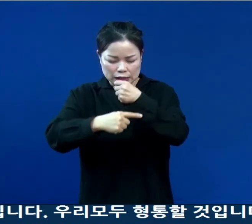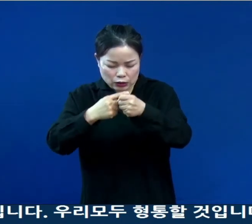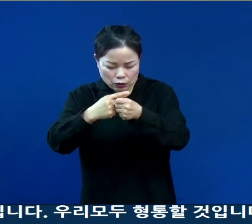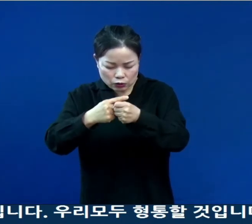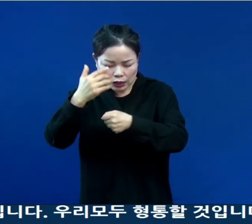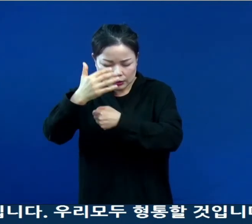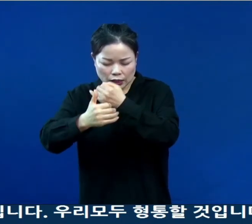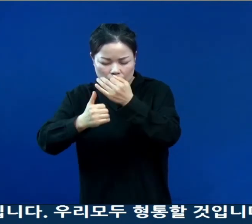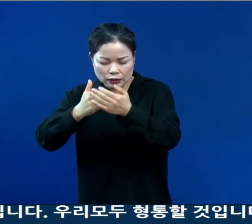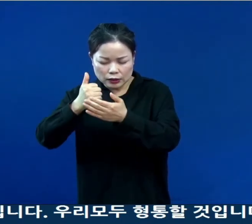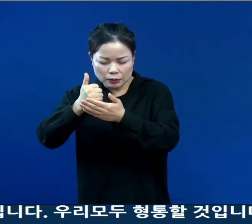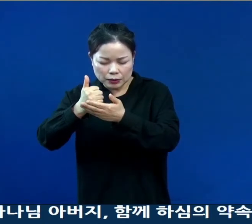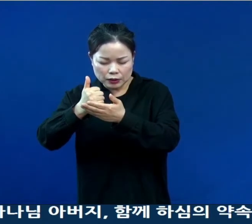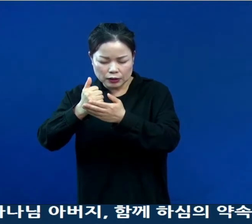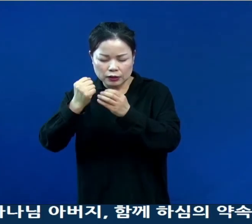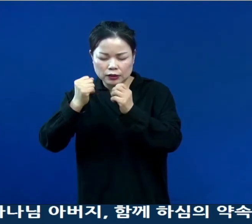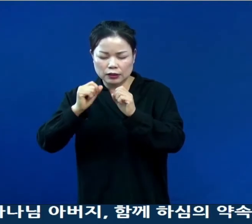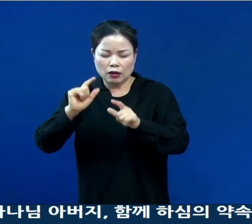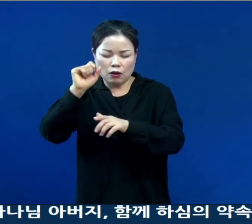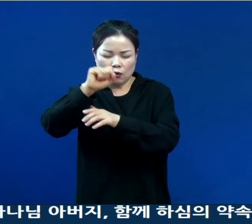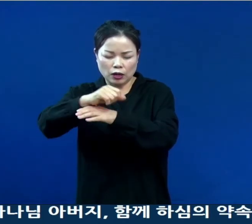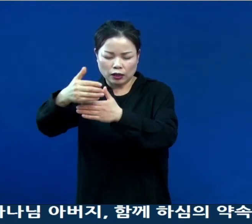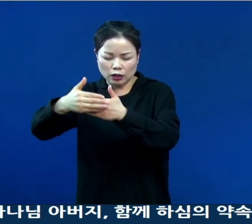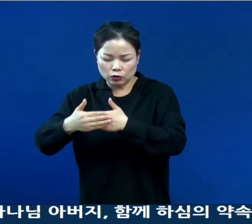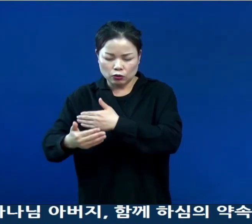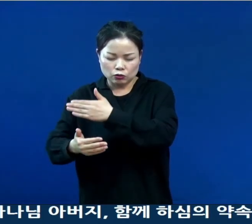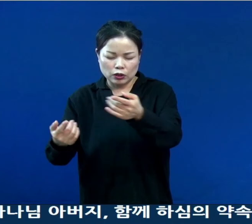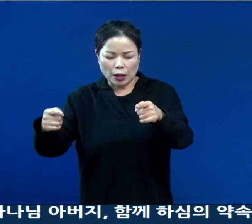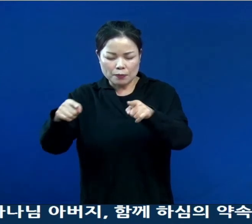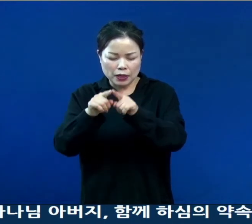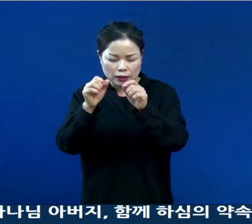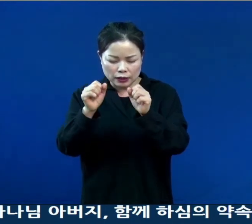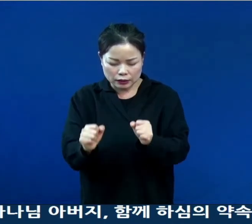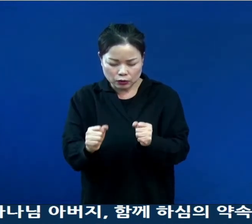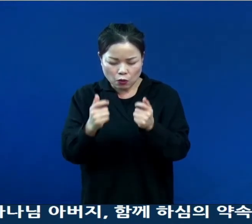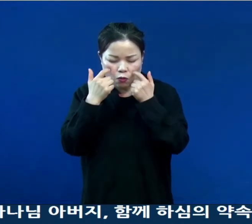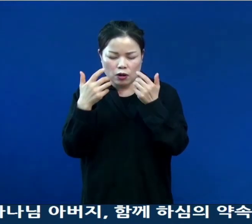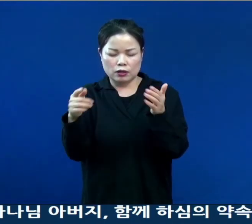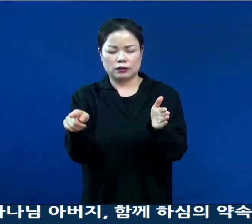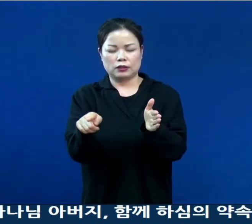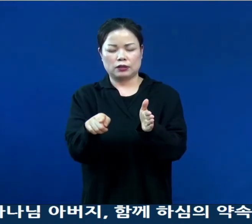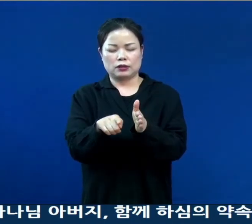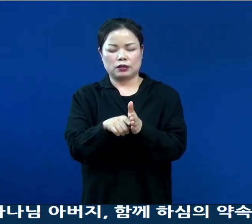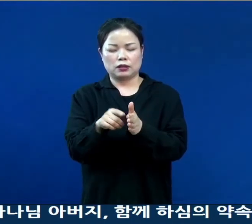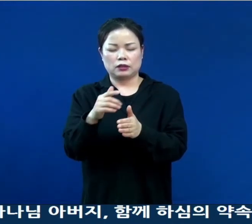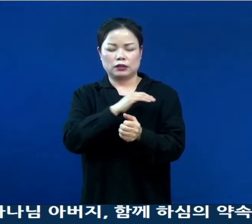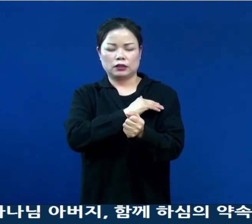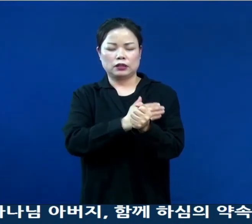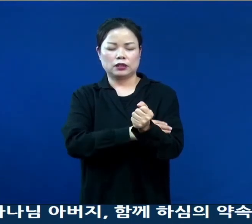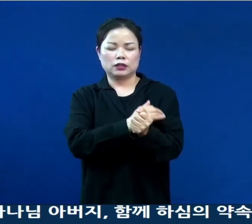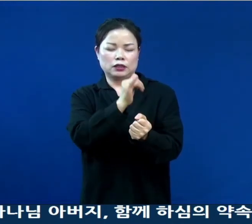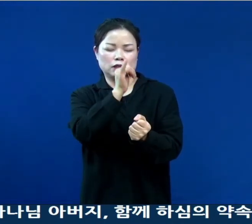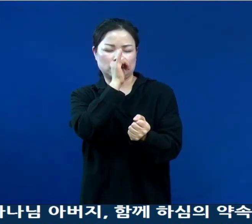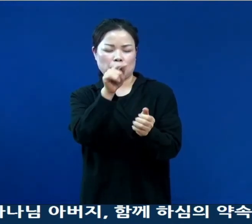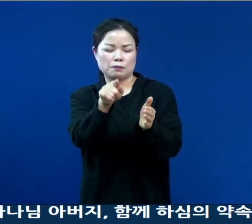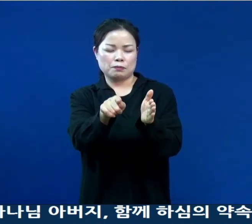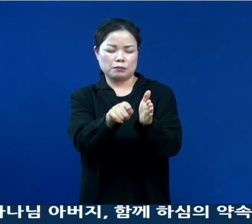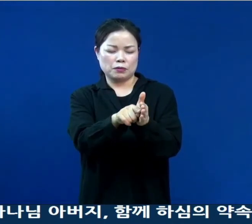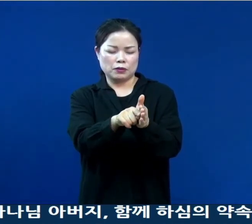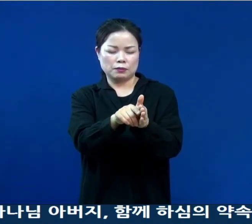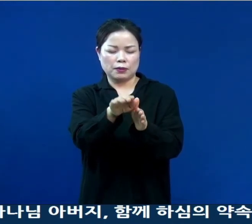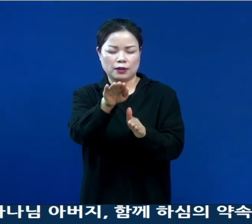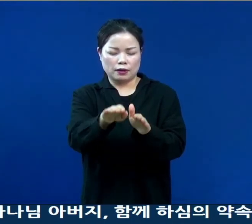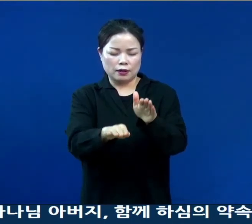하나님의 흔적을 허락해 주시고 하나님이 우리와 함께 하신다는 이 사실의 확신 앞에 하나님 능력 있게 믿음의